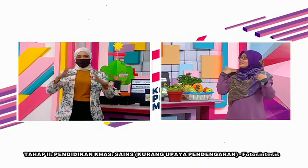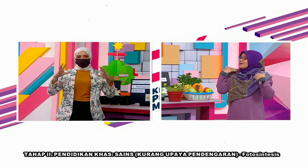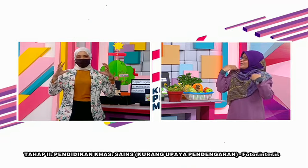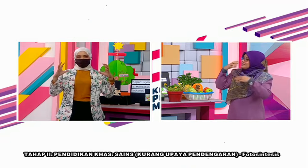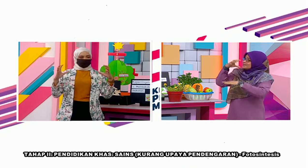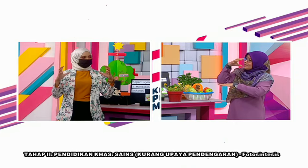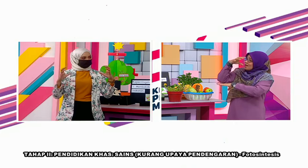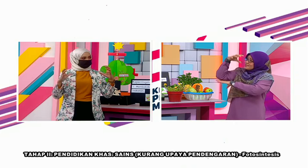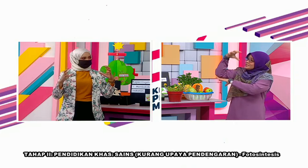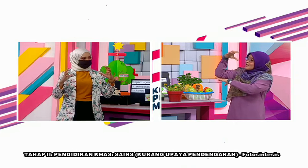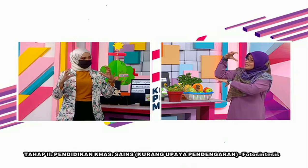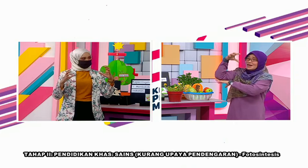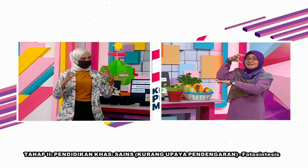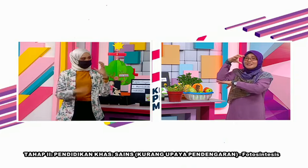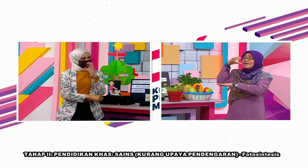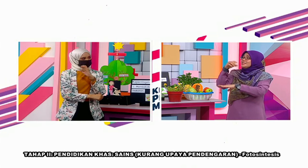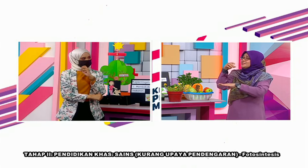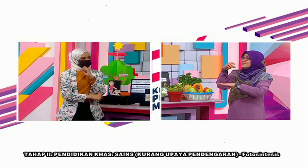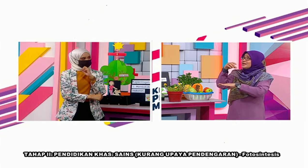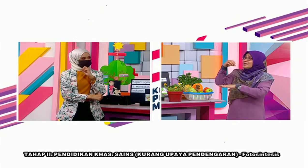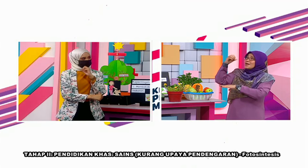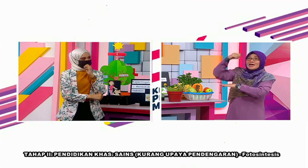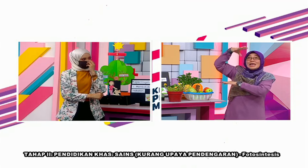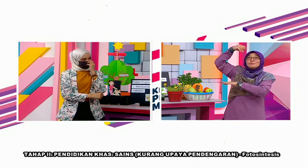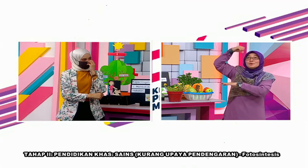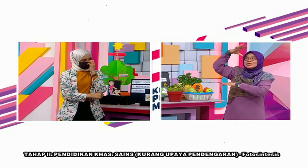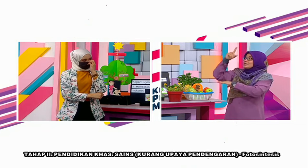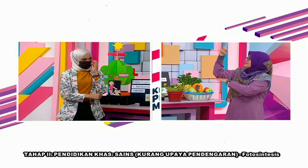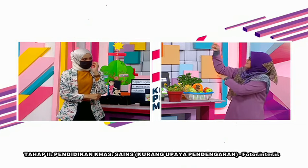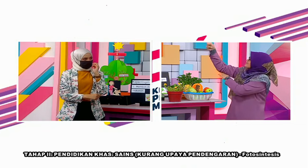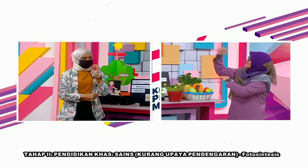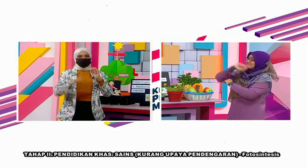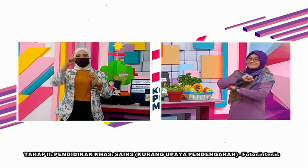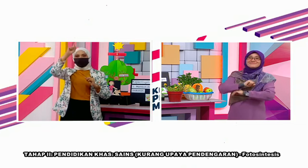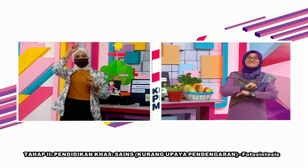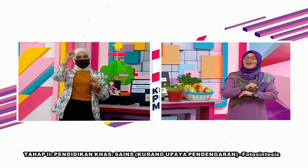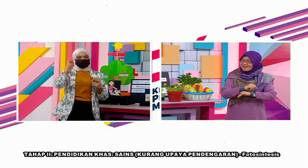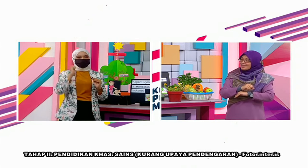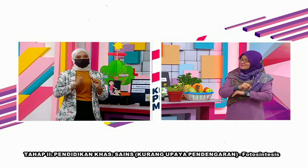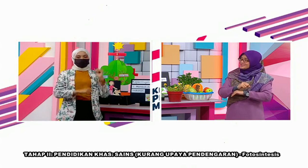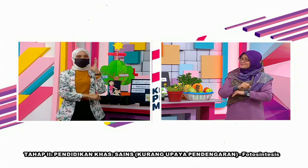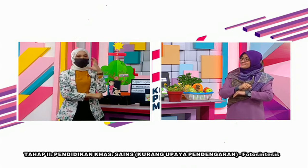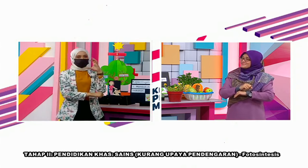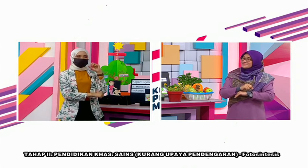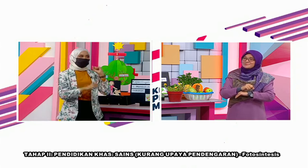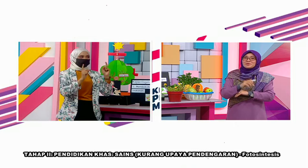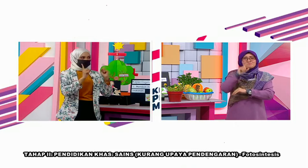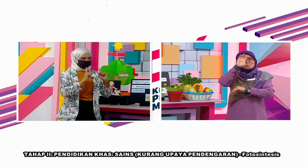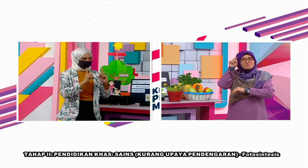ada-ada ada cahaya ada cahaya lampu saja cahaya lampu saja yang cahaya matahari takde